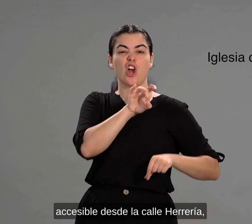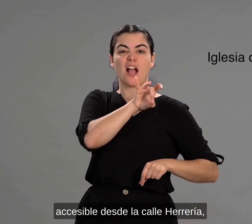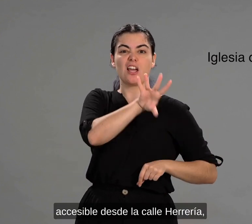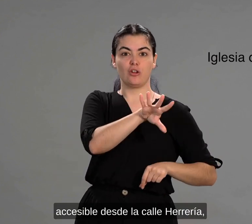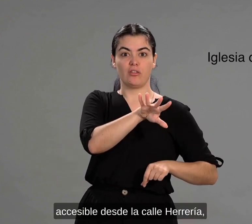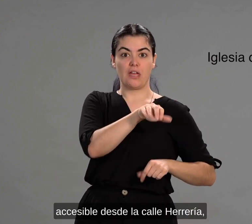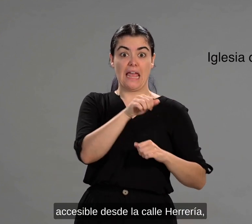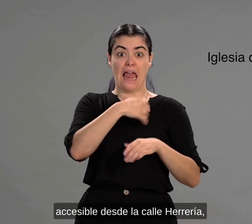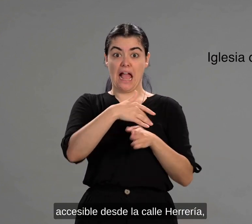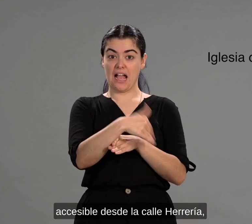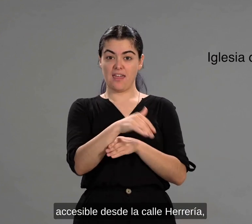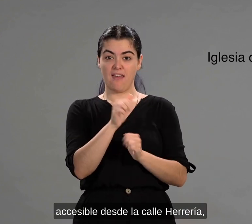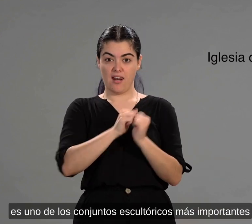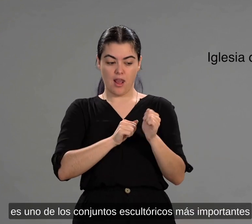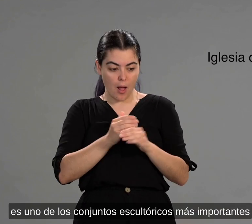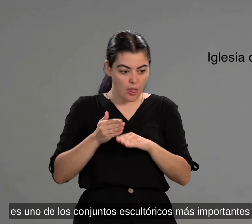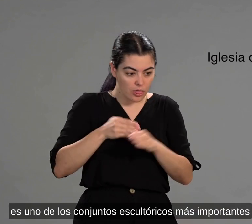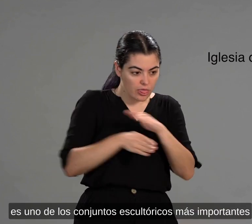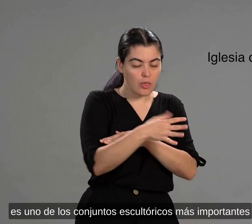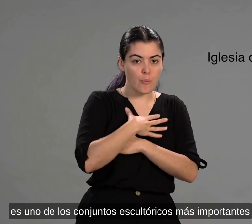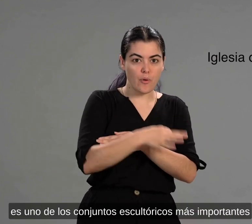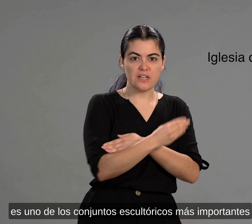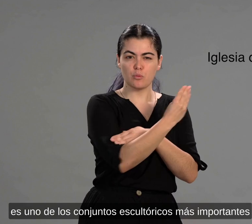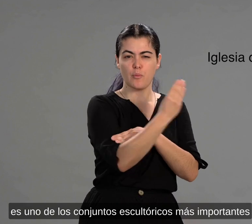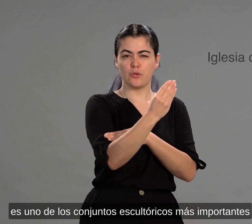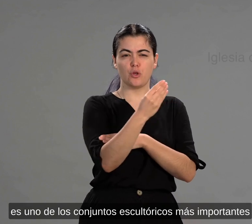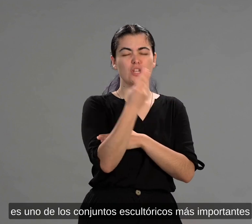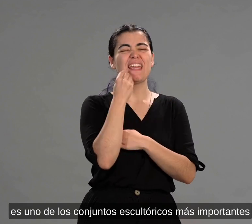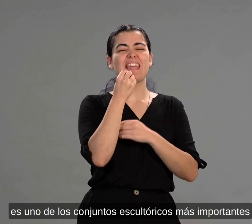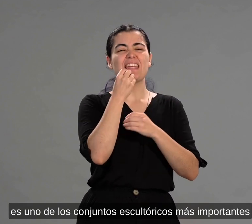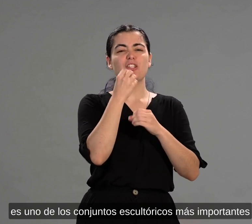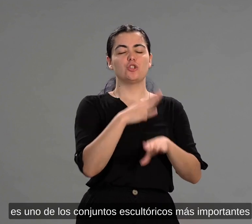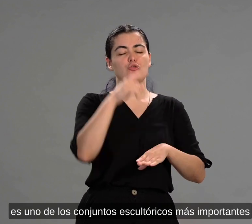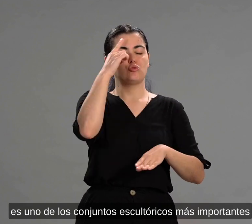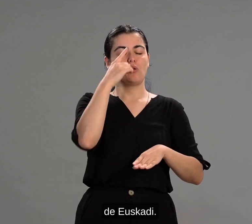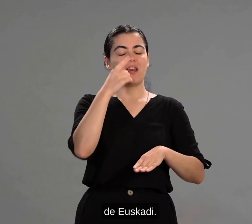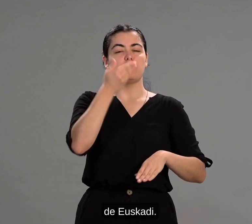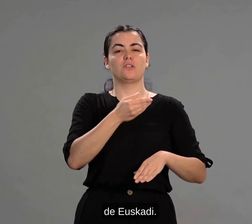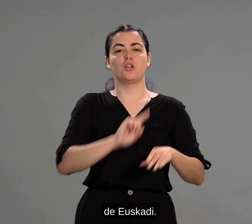accesible desde la Calle Herrería, es uno de los conjuntos escultóricos más importantes de Euskadi.